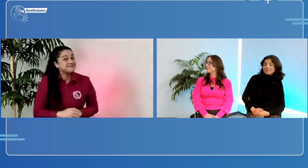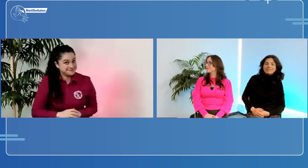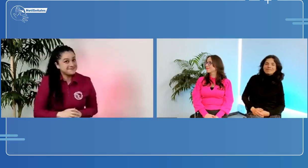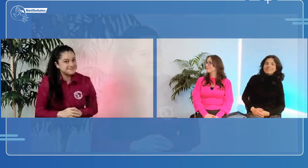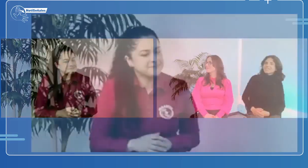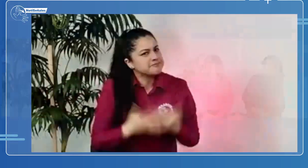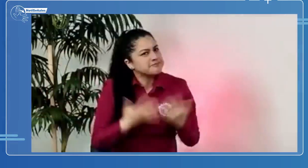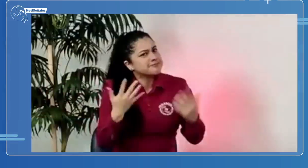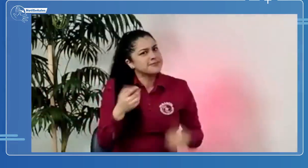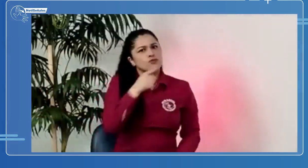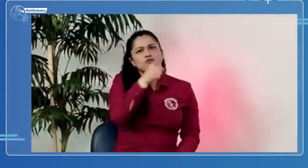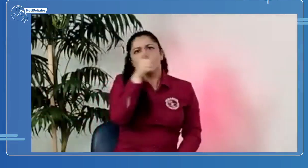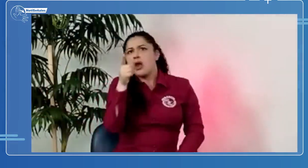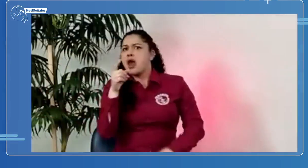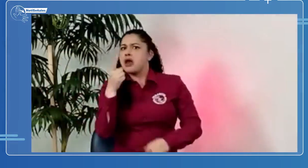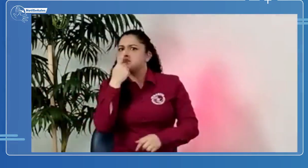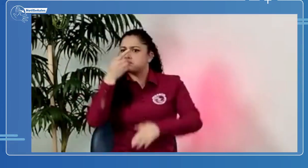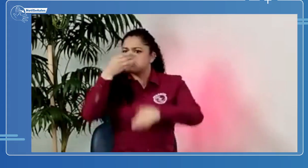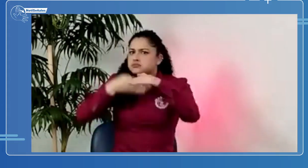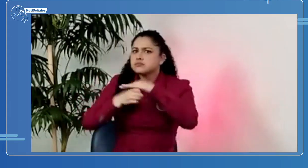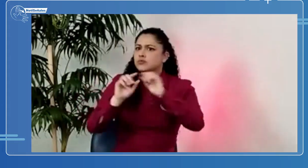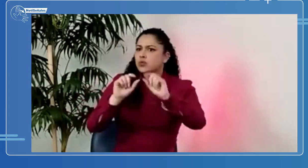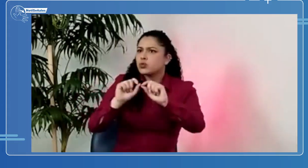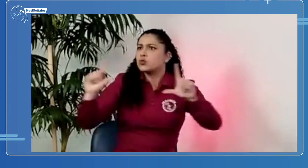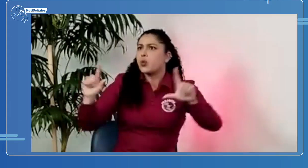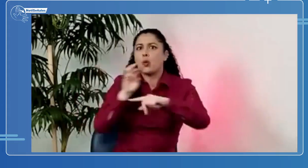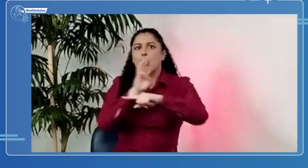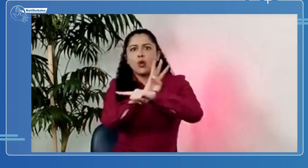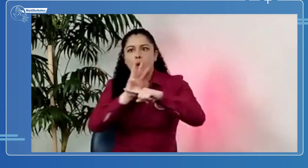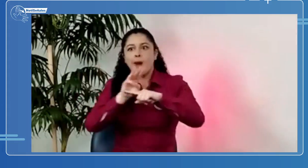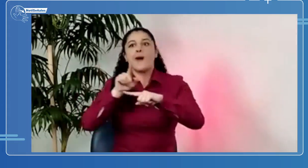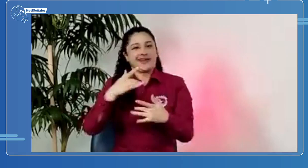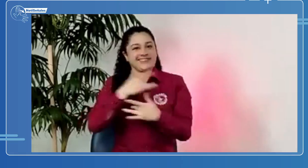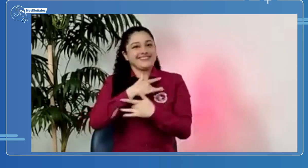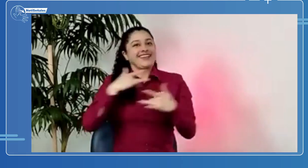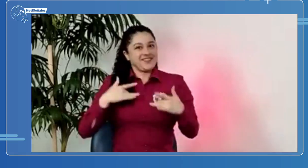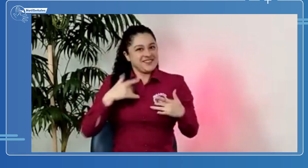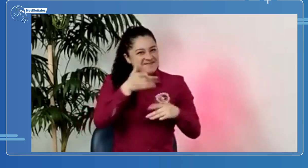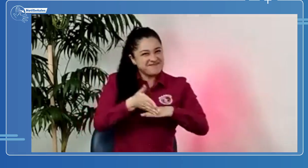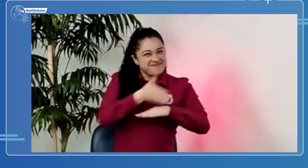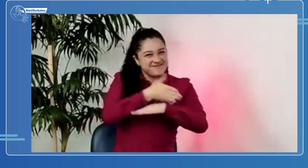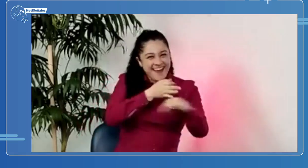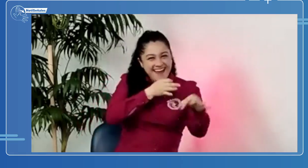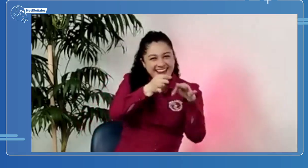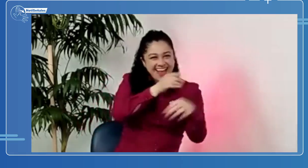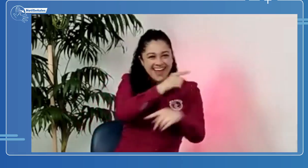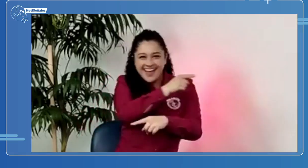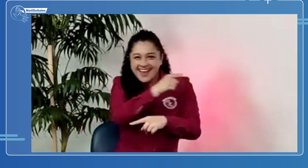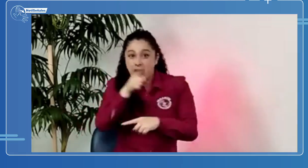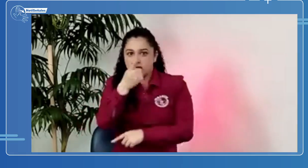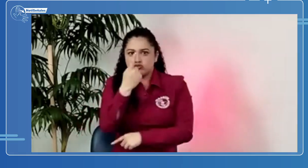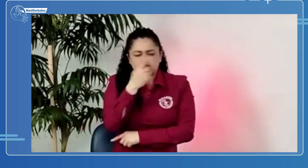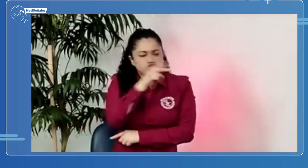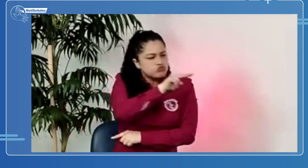son dos personas sordas que los pueden estar atendiendo. Entonces, si ustedes también quieren ver las señas, como bien